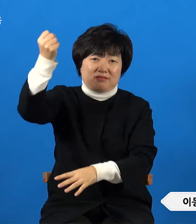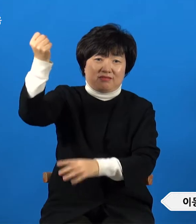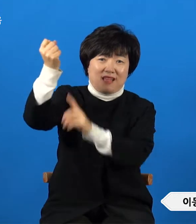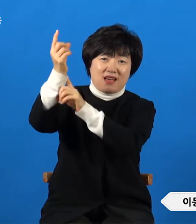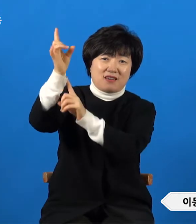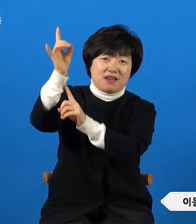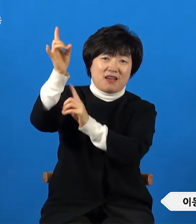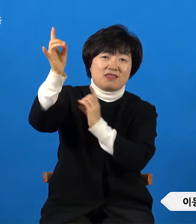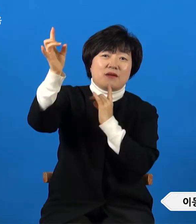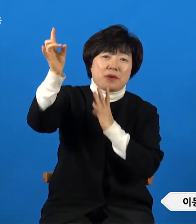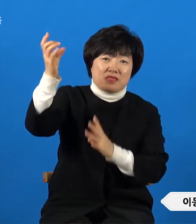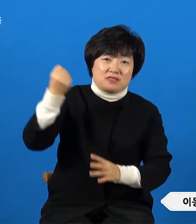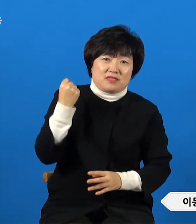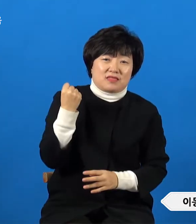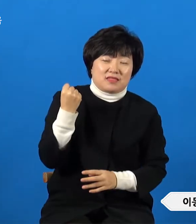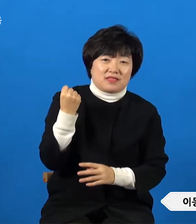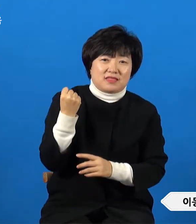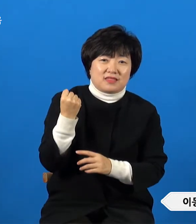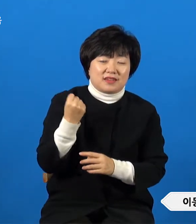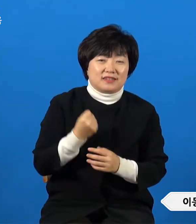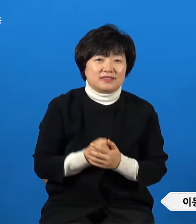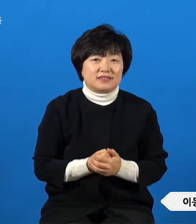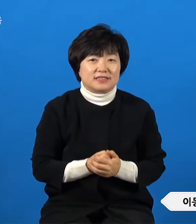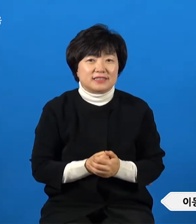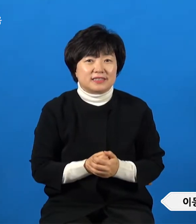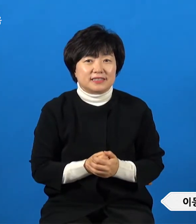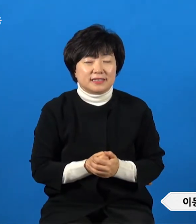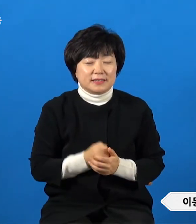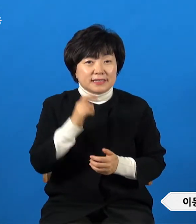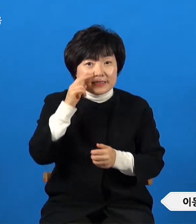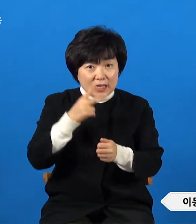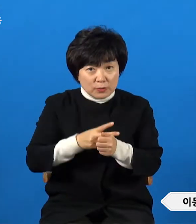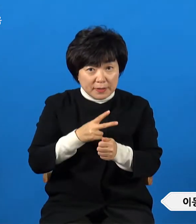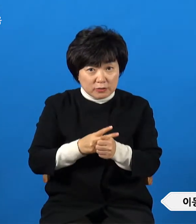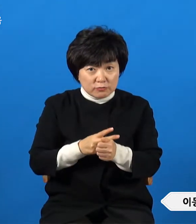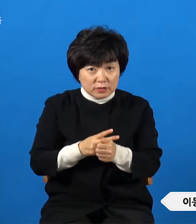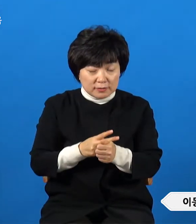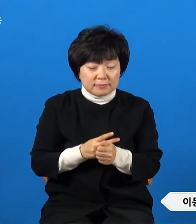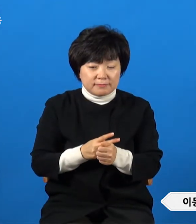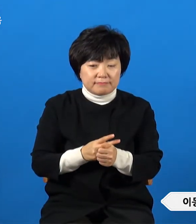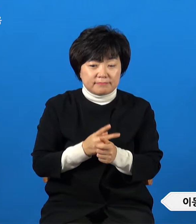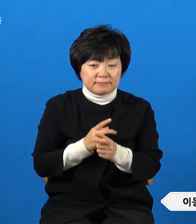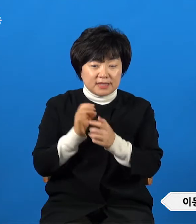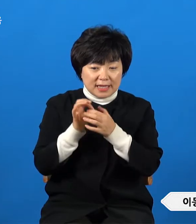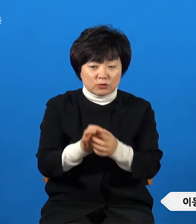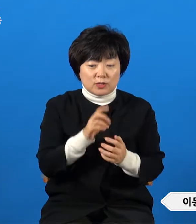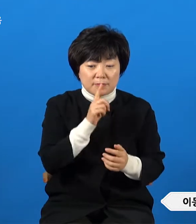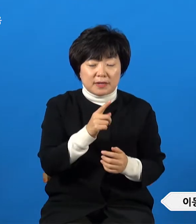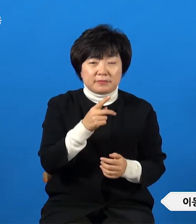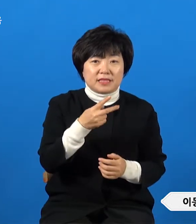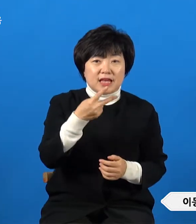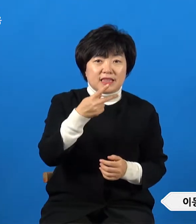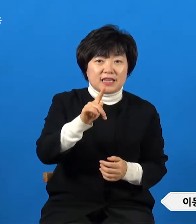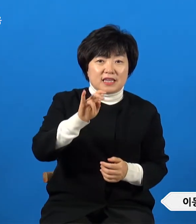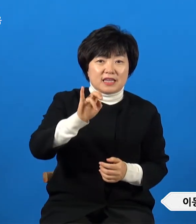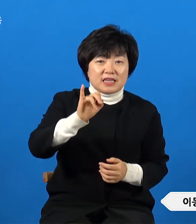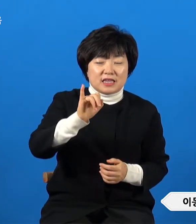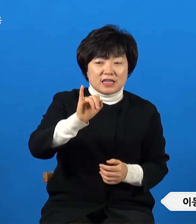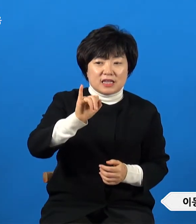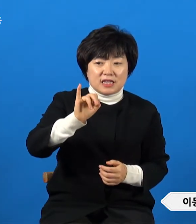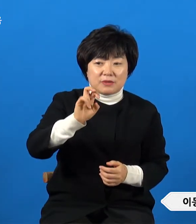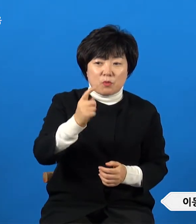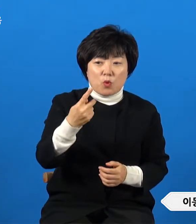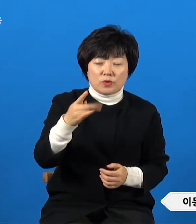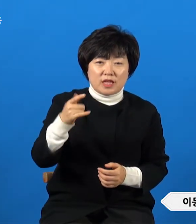말입니다. 자, 그래서 바울은 메시지를 계속합니다. 자, 이제 디모데후서 3장 16절